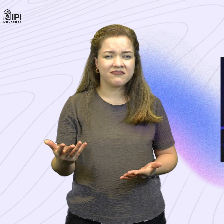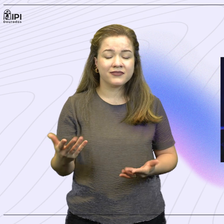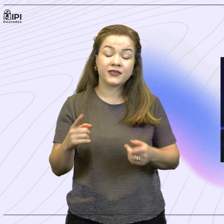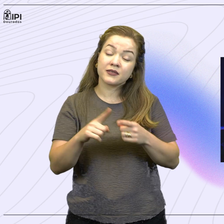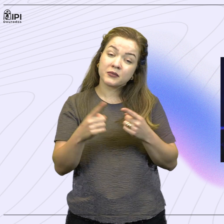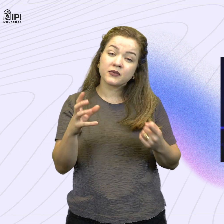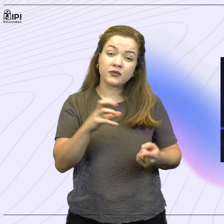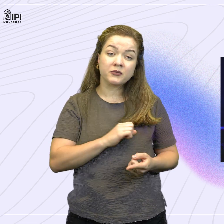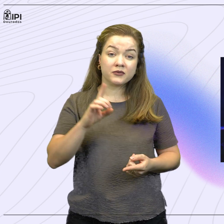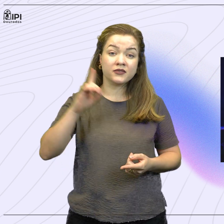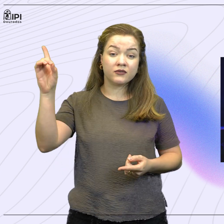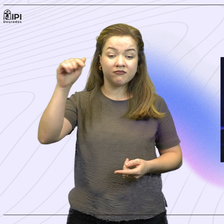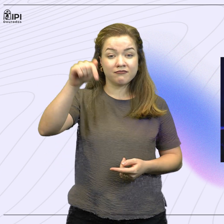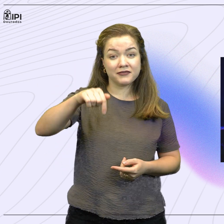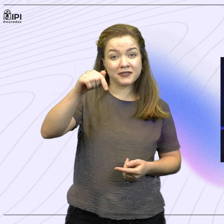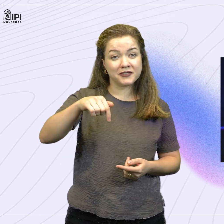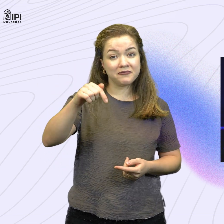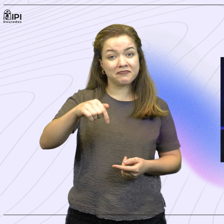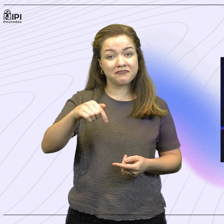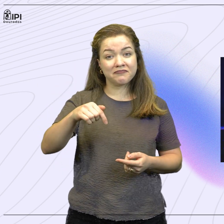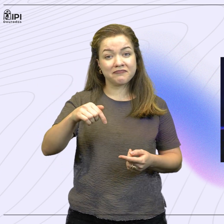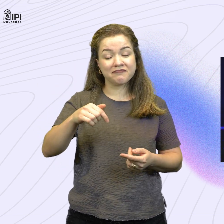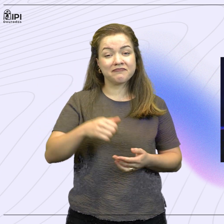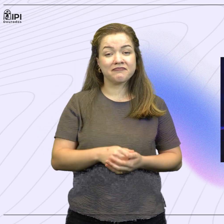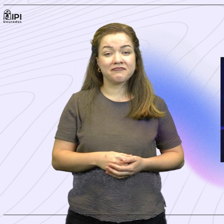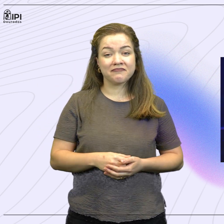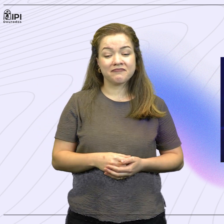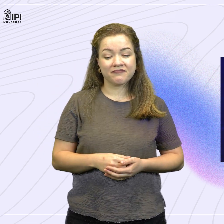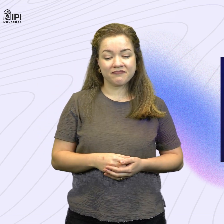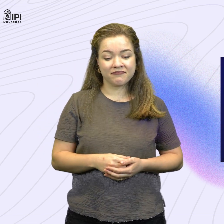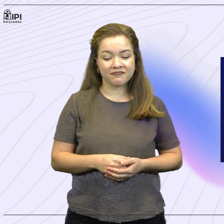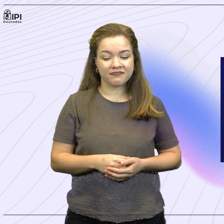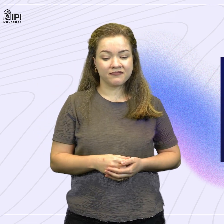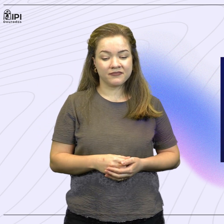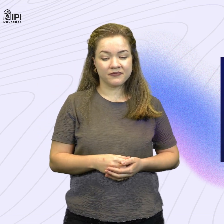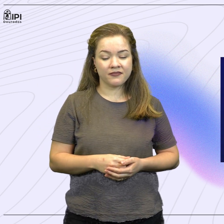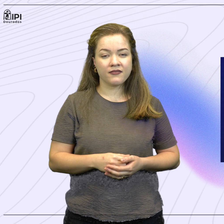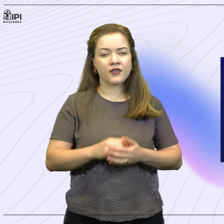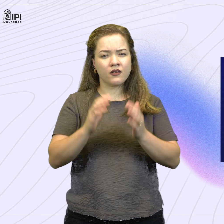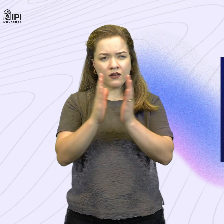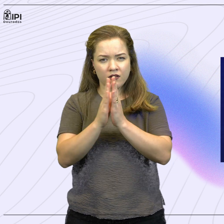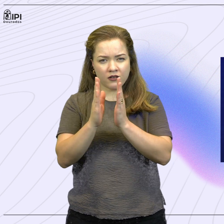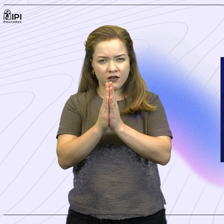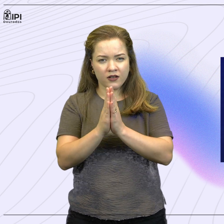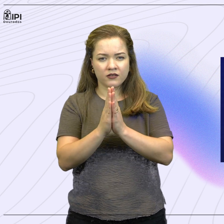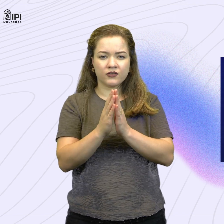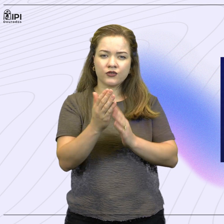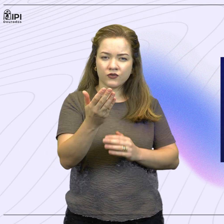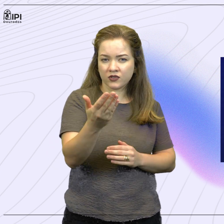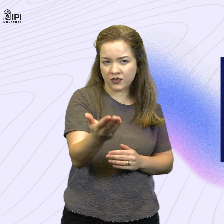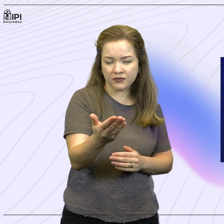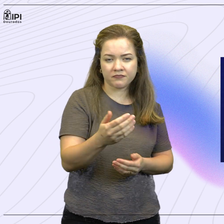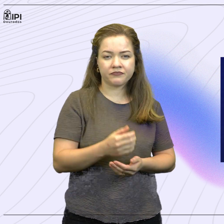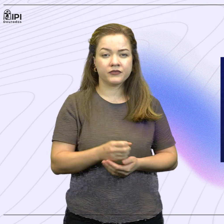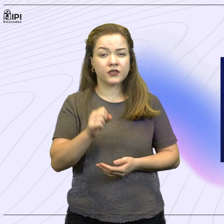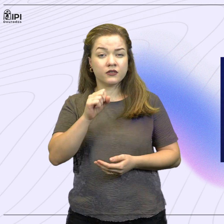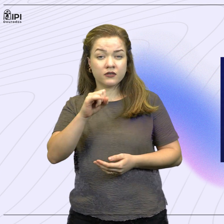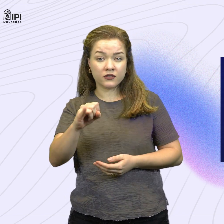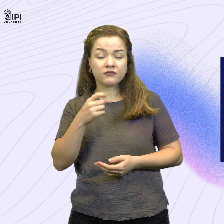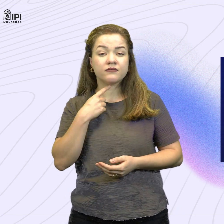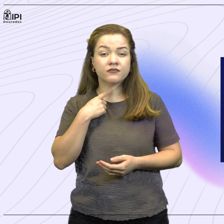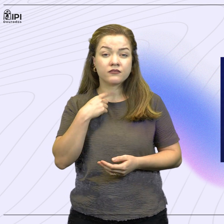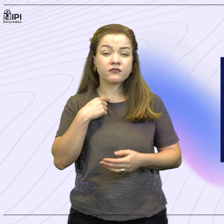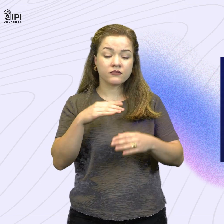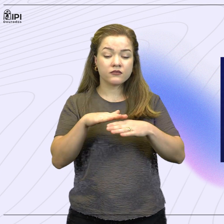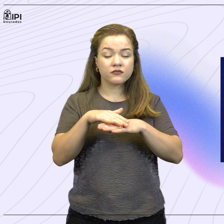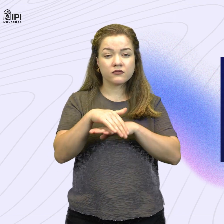está aqui disponível para todos nós. Eu quero orar com você, você que sentiu o desejo nessa noite